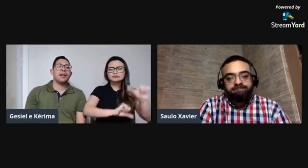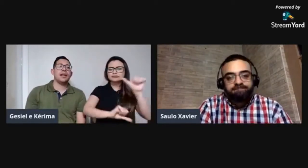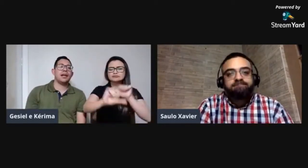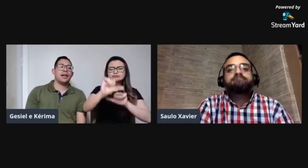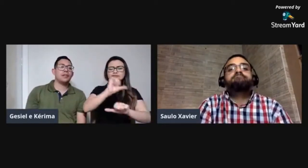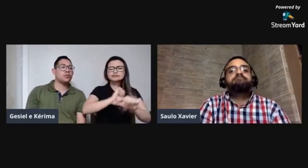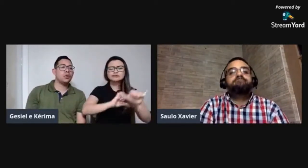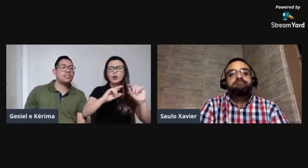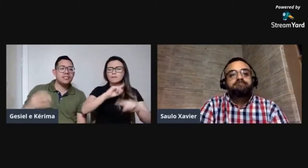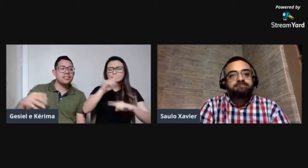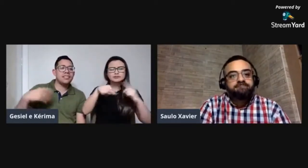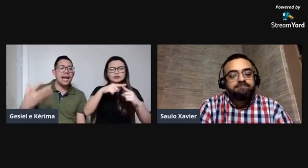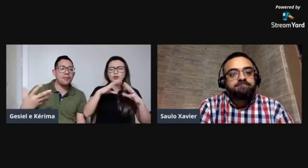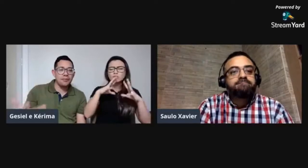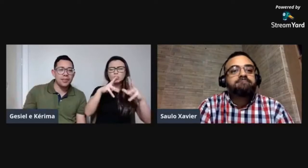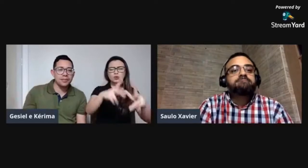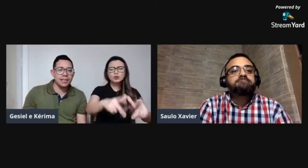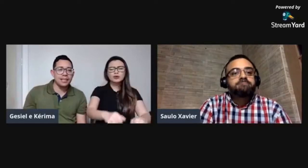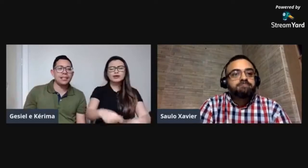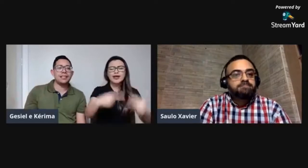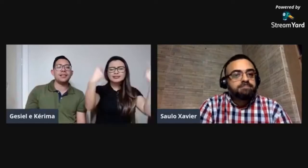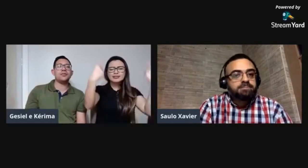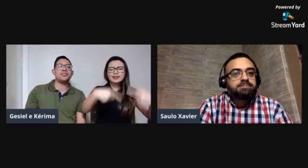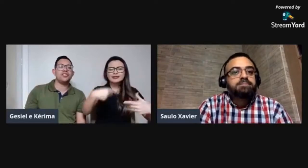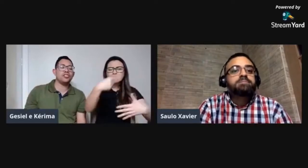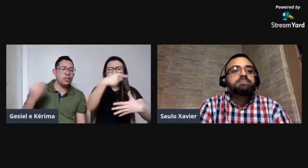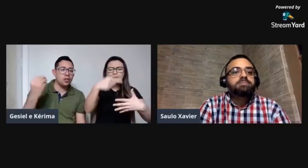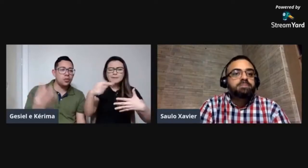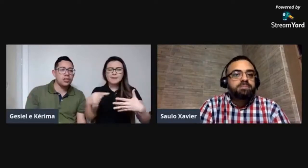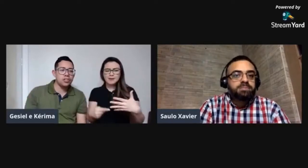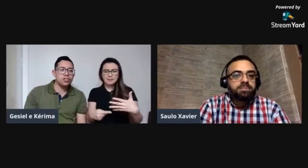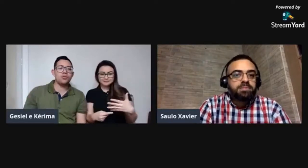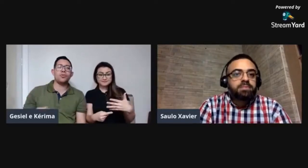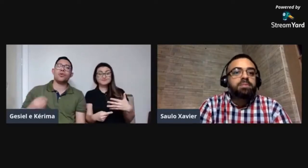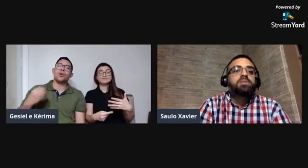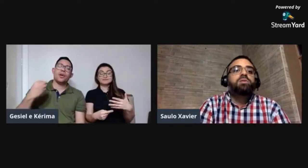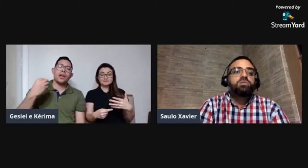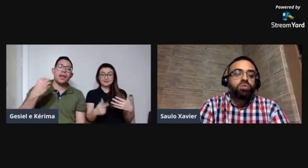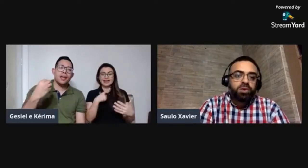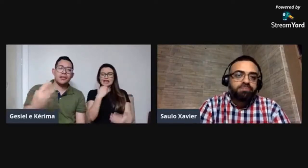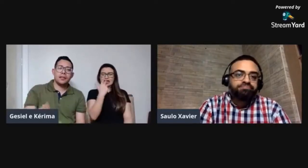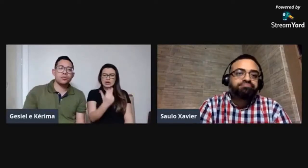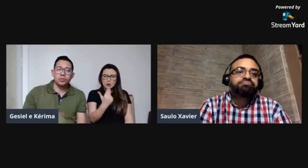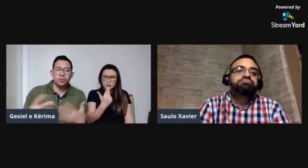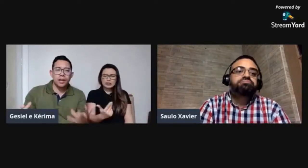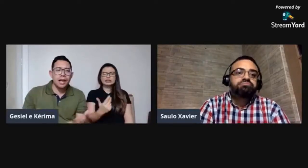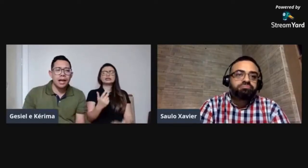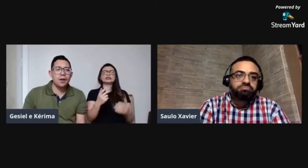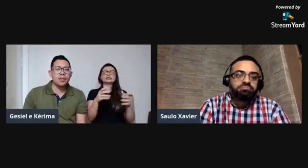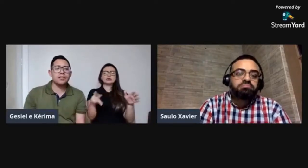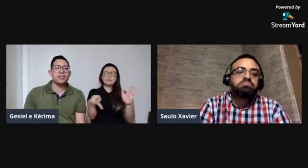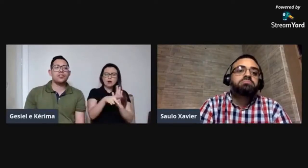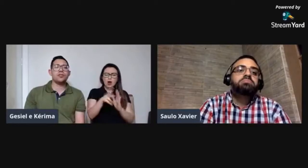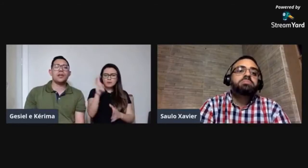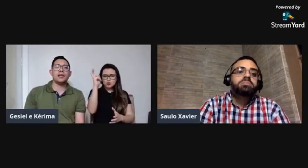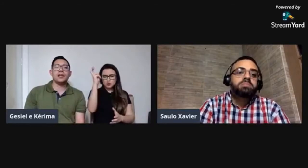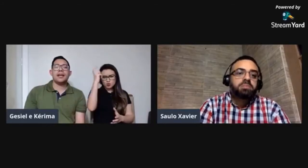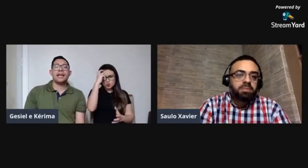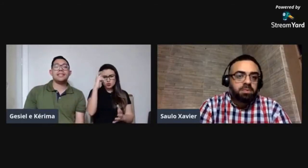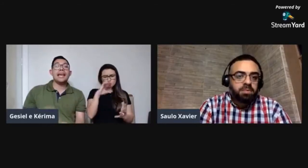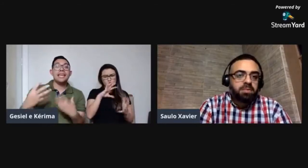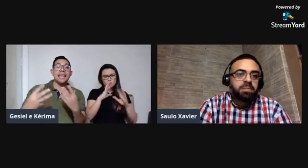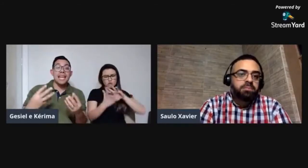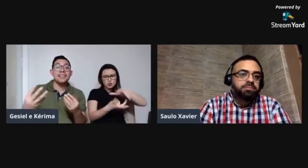situação, todos esses desafios aí, tanto no sentido linguístico, transcultural, nesse sentido